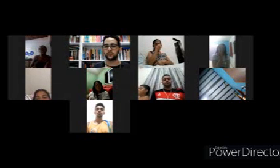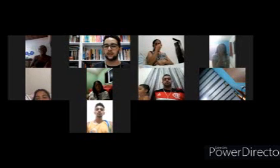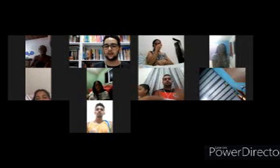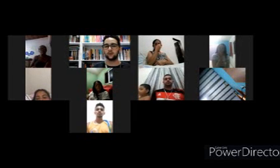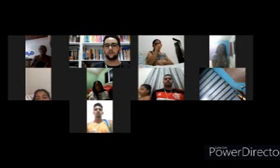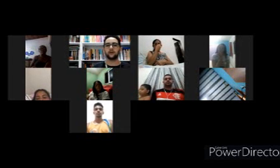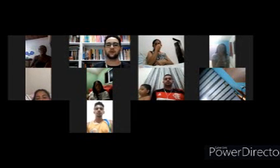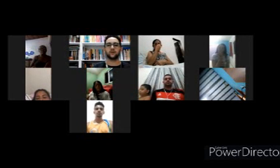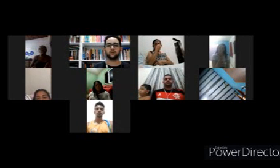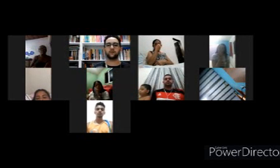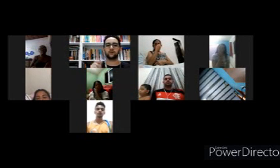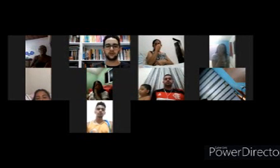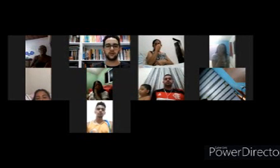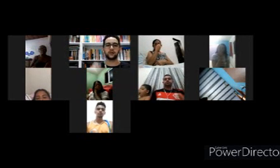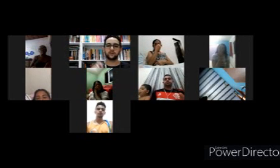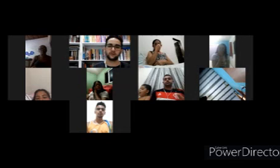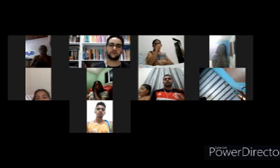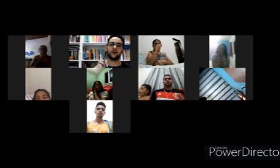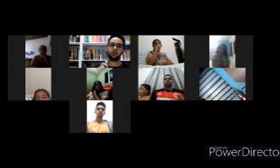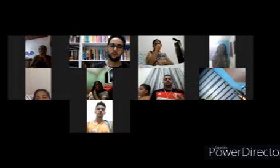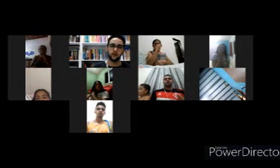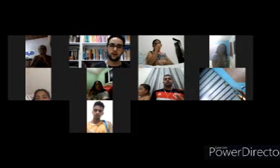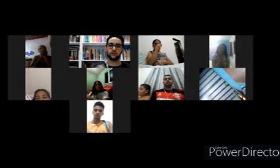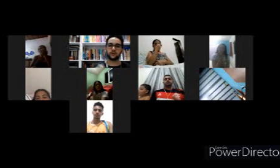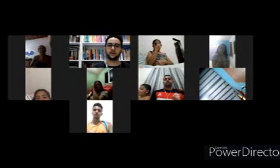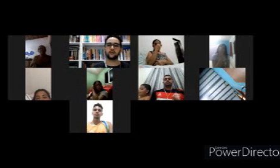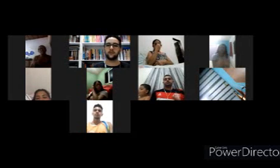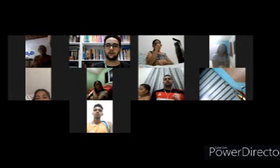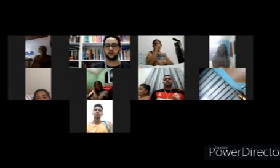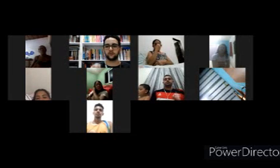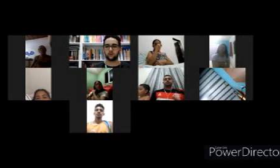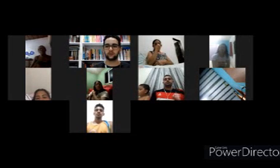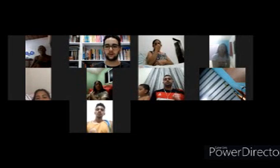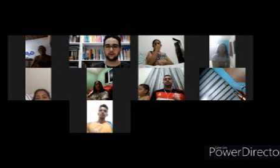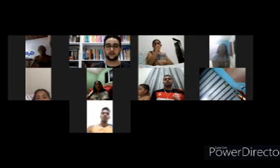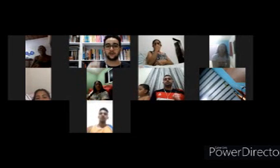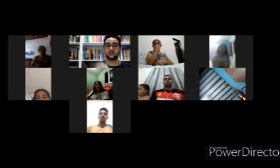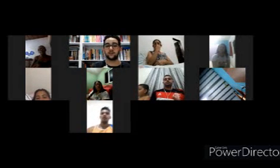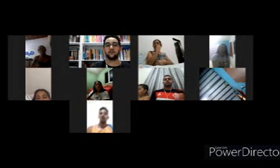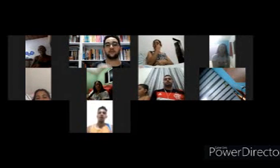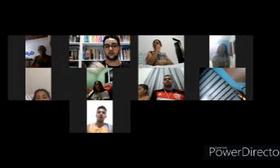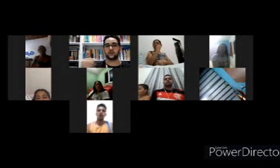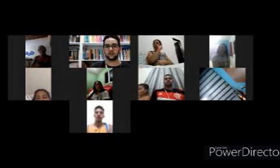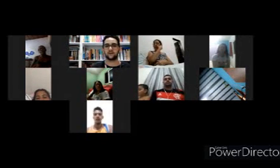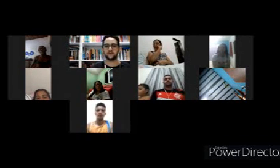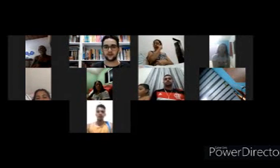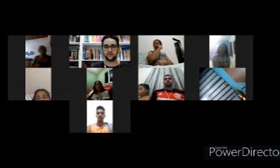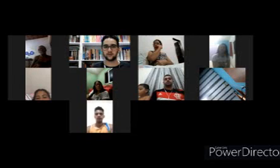da língua, que a gente falou sobre substantivo, advérbio, substantivo, e também a gente viu algumas palavras. Dessas palavras a gente ainda vai ficar